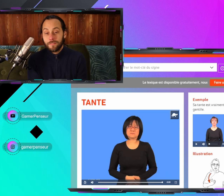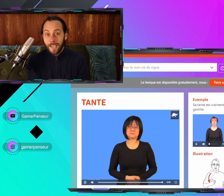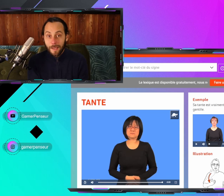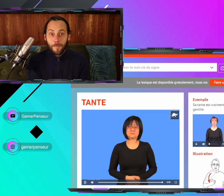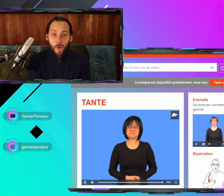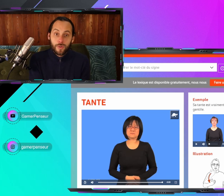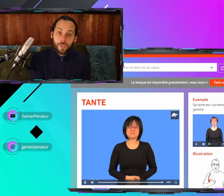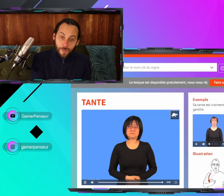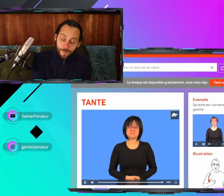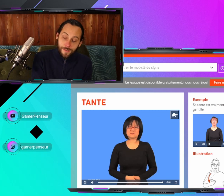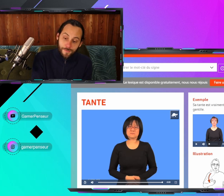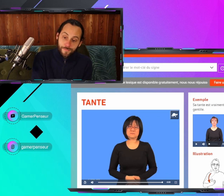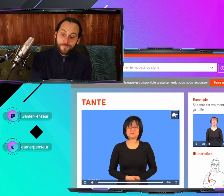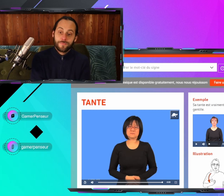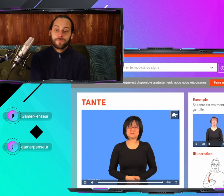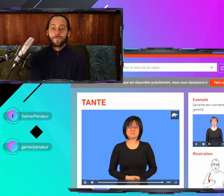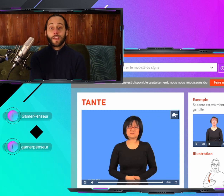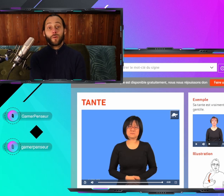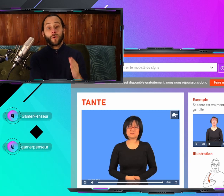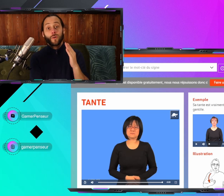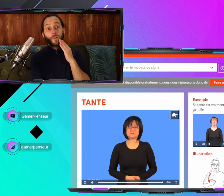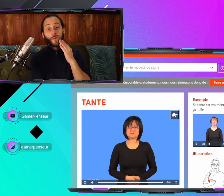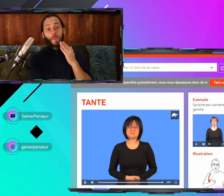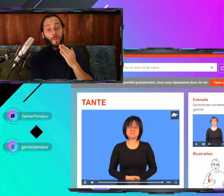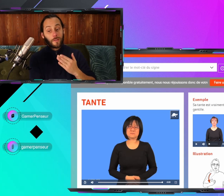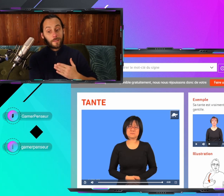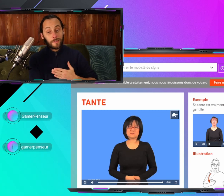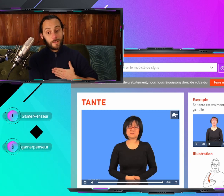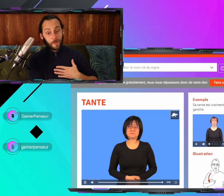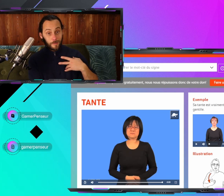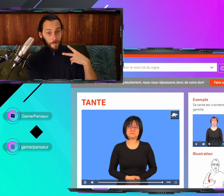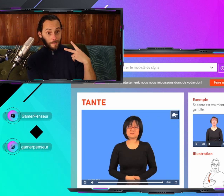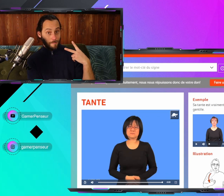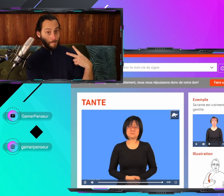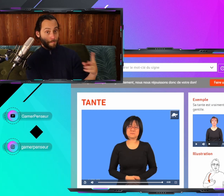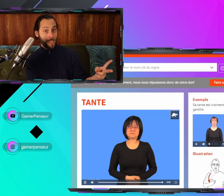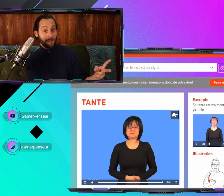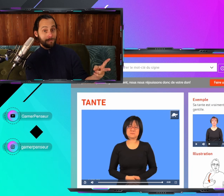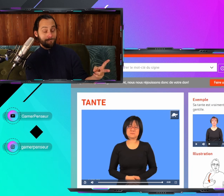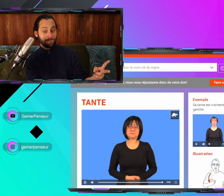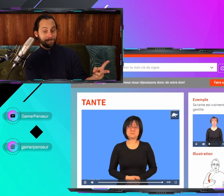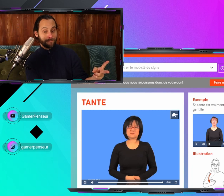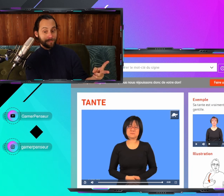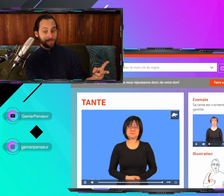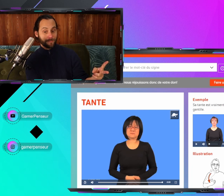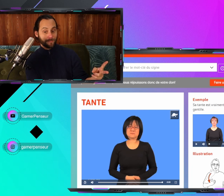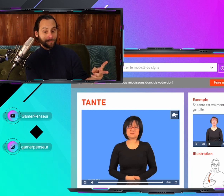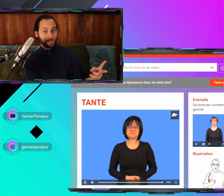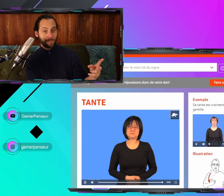tante est vraiment gentille. Alors, tante Pi,